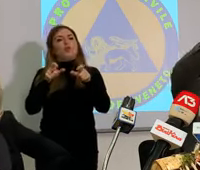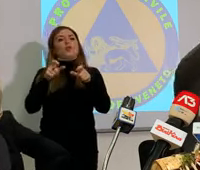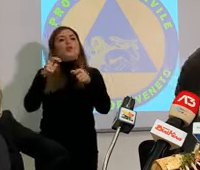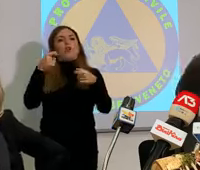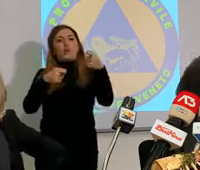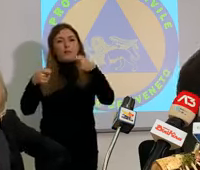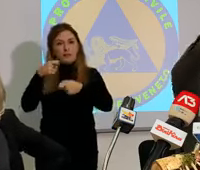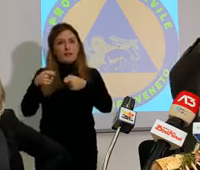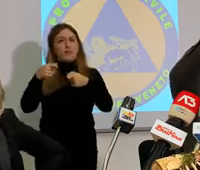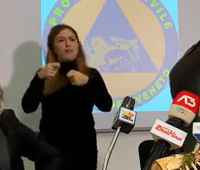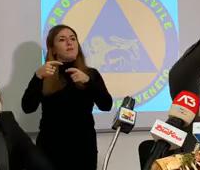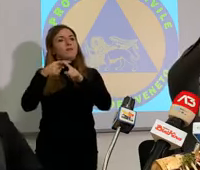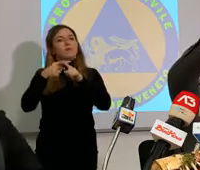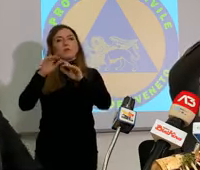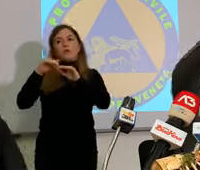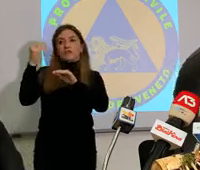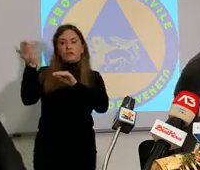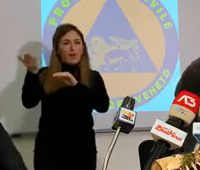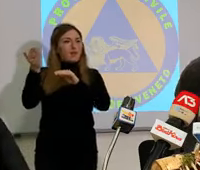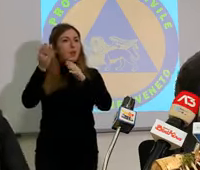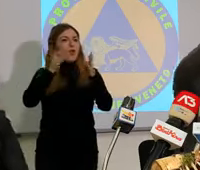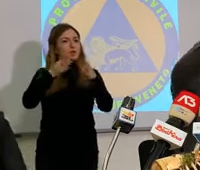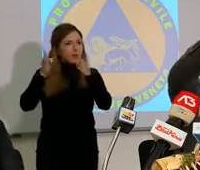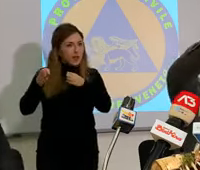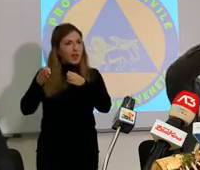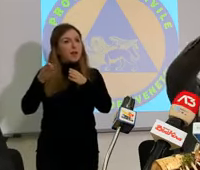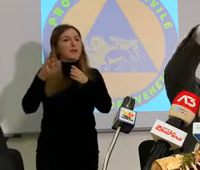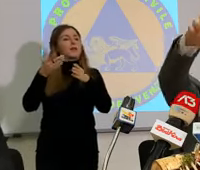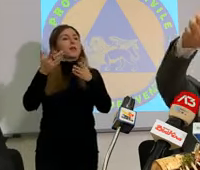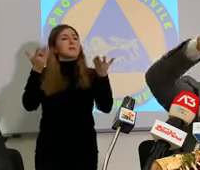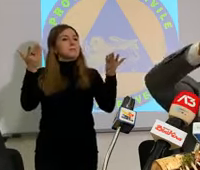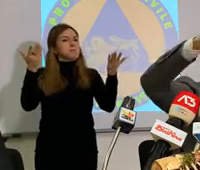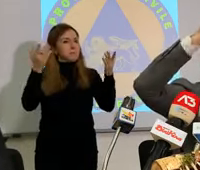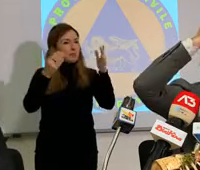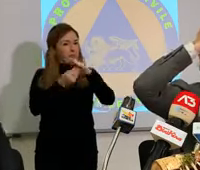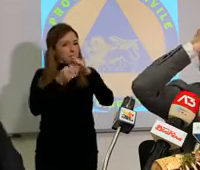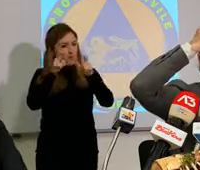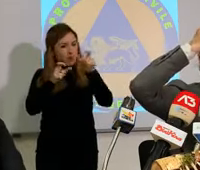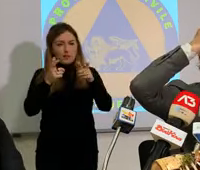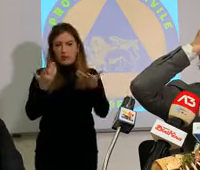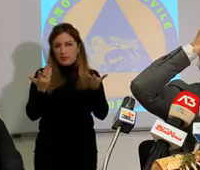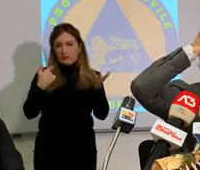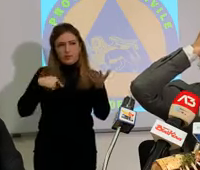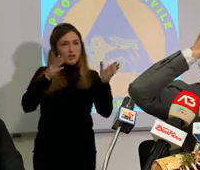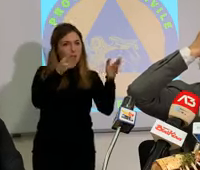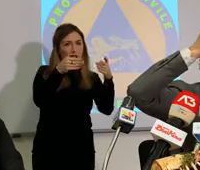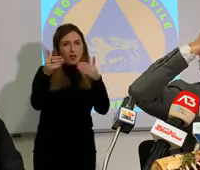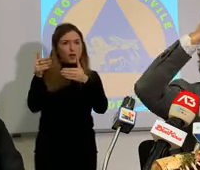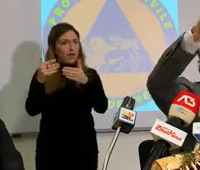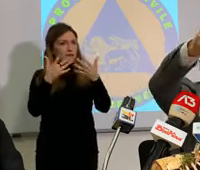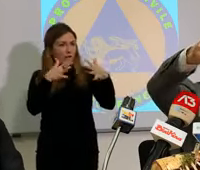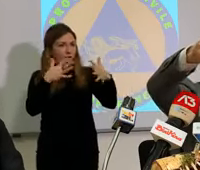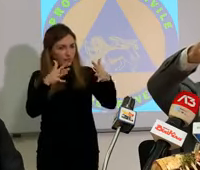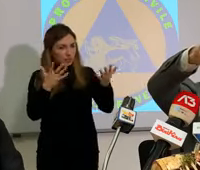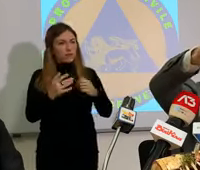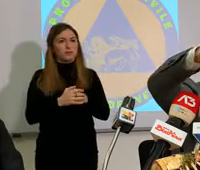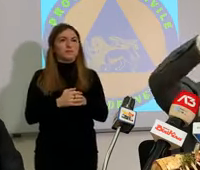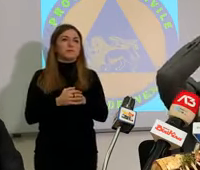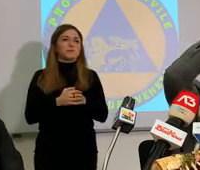esterni e anche per gli ospedali stessa roba dei dipendenti i lavoratori ma anche quelli il lavoratore della cooperativa